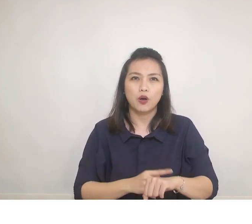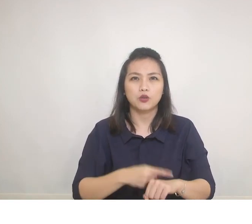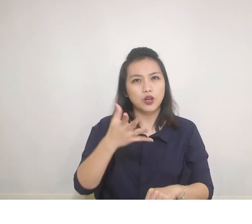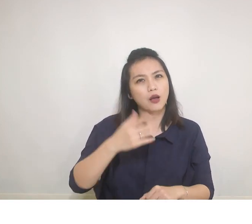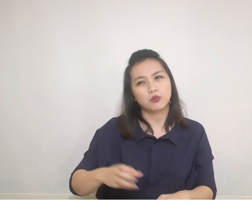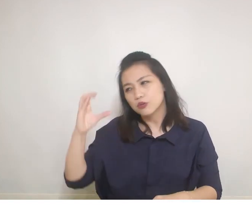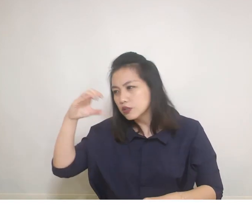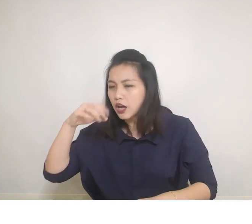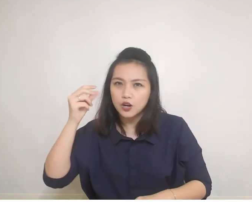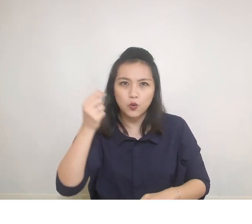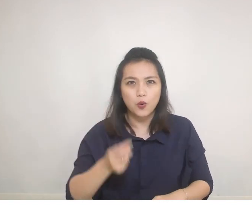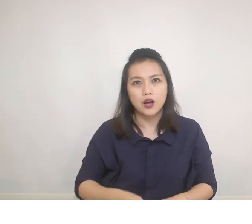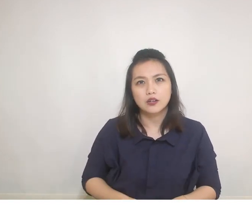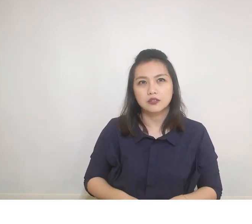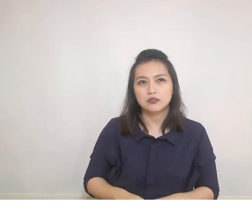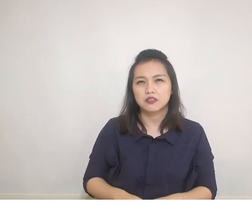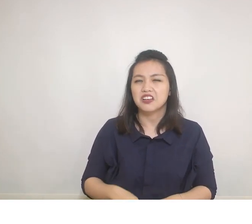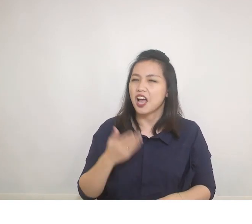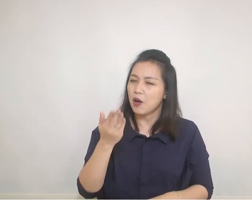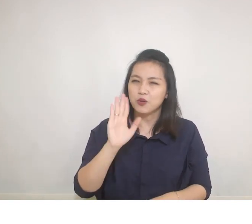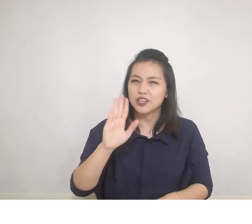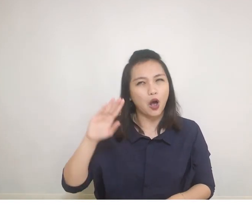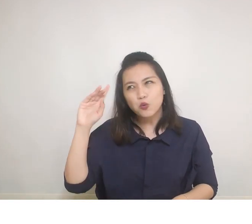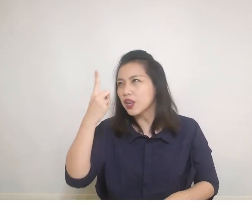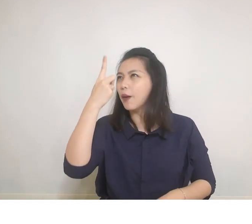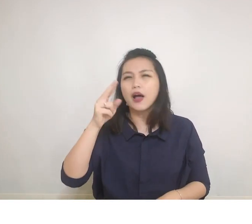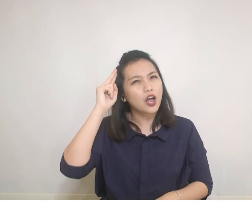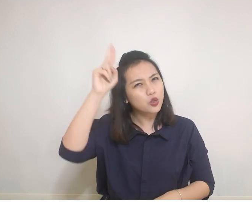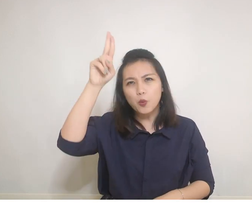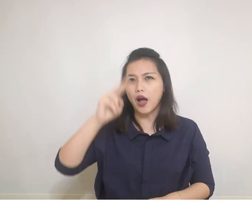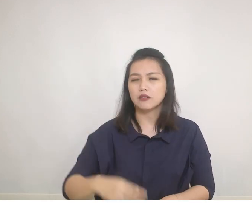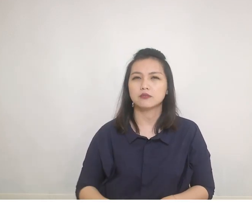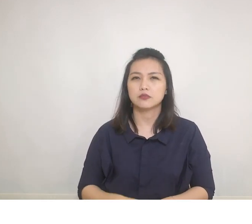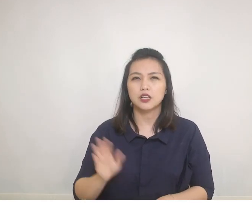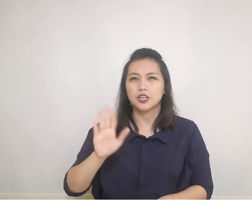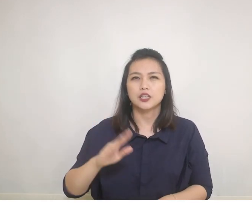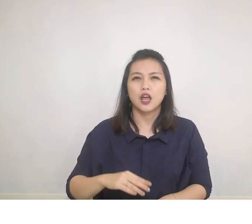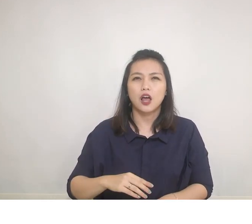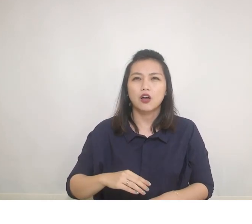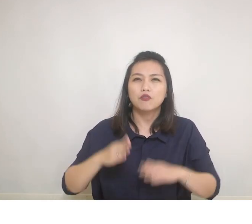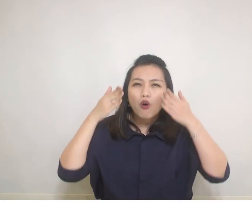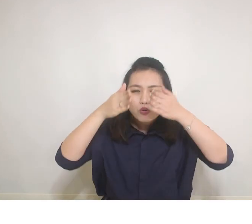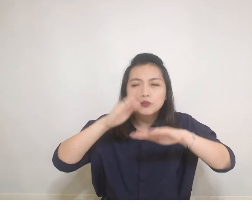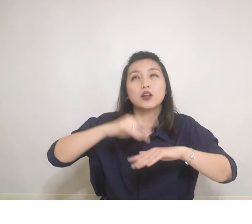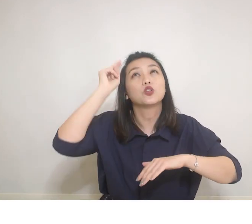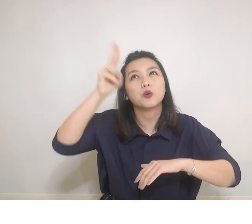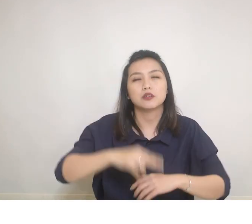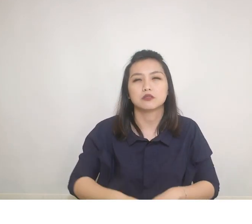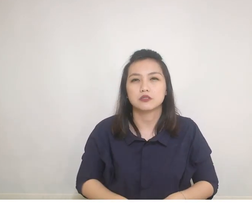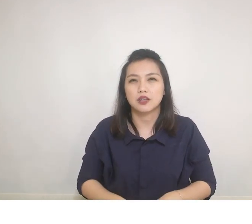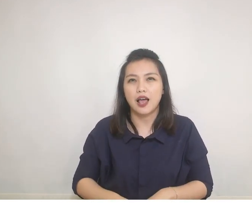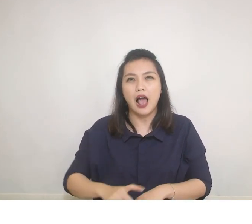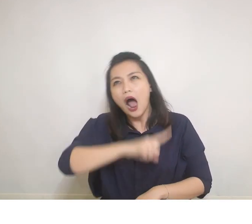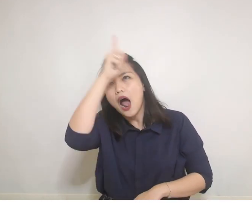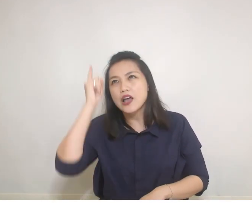Gimana caranya pelayanan? Ya kalau tidak digantinya di dalam hatinya, ya selalu merasa berkorban. Setiap